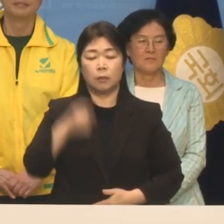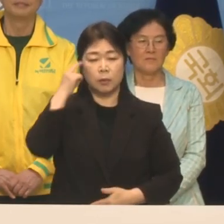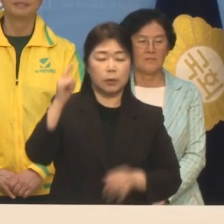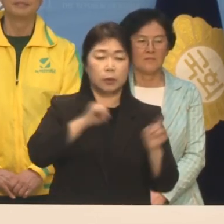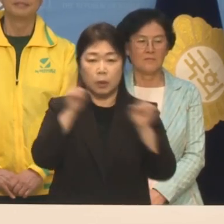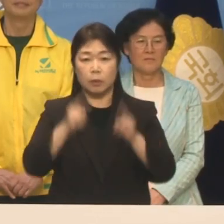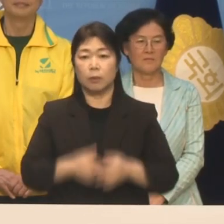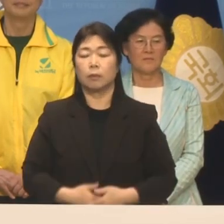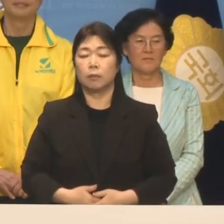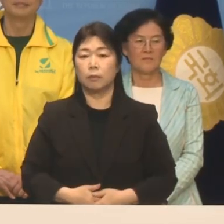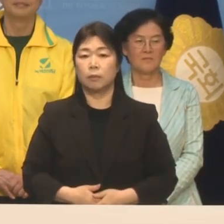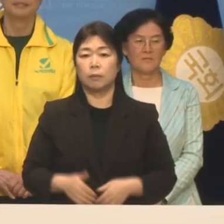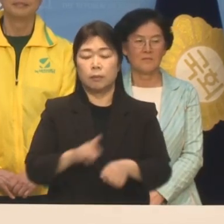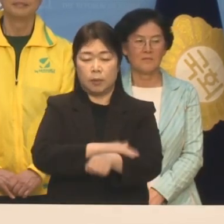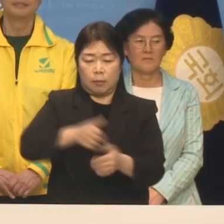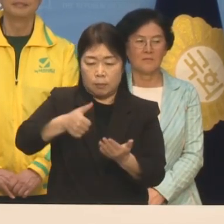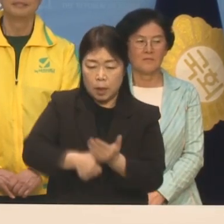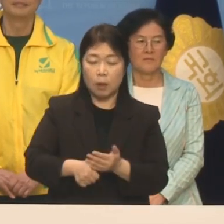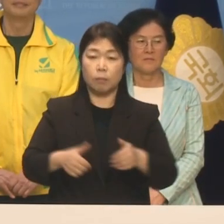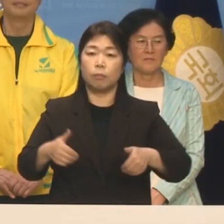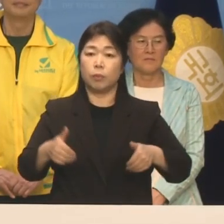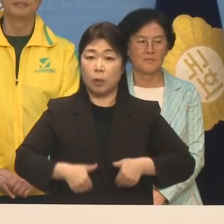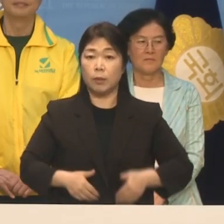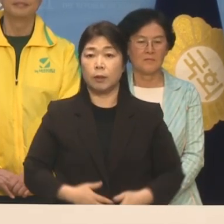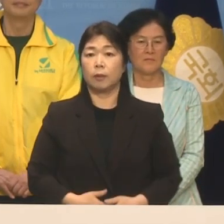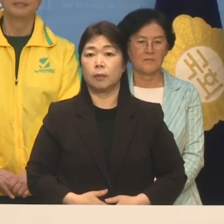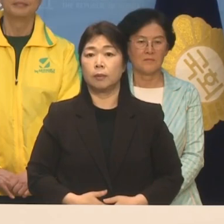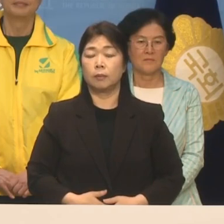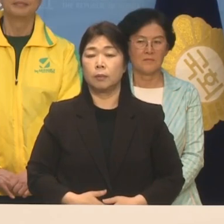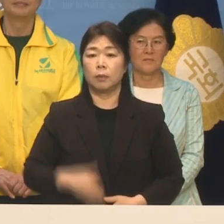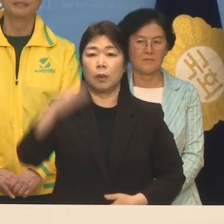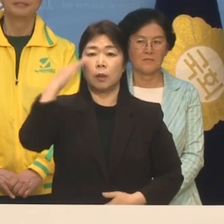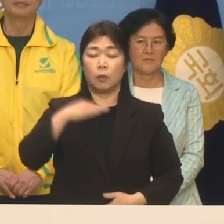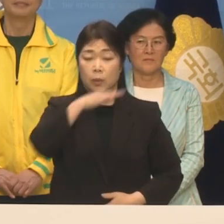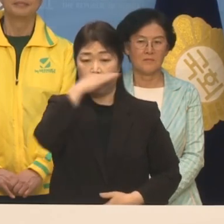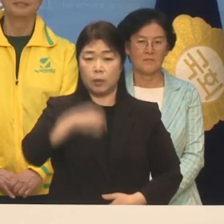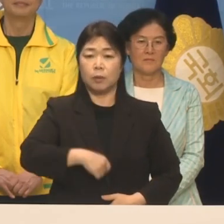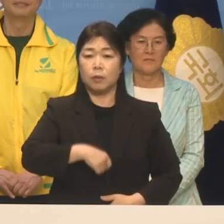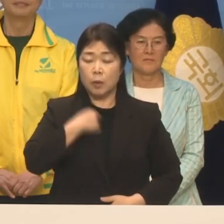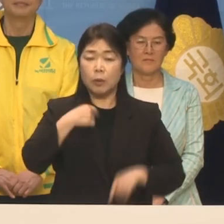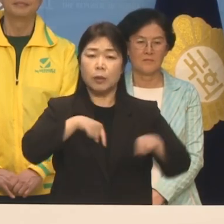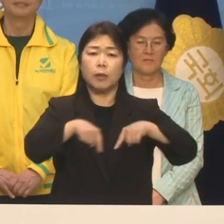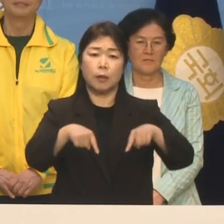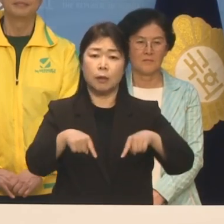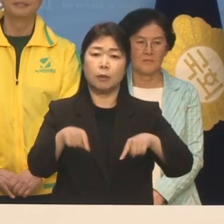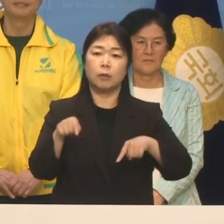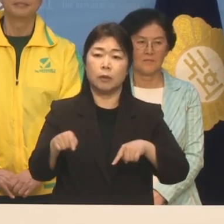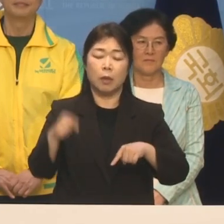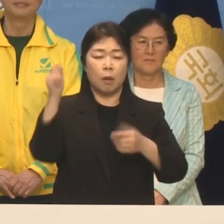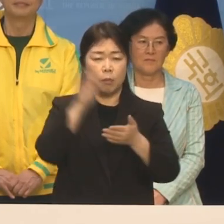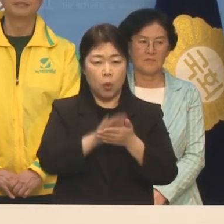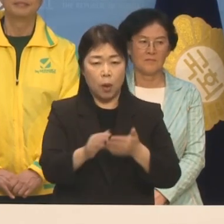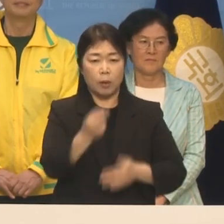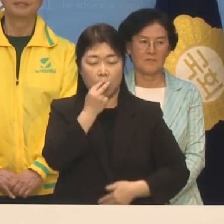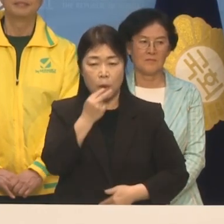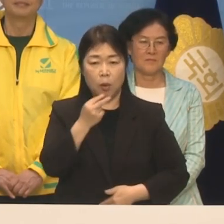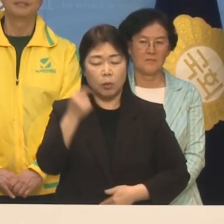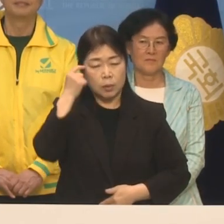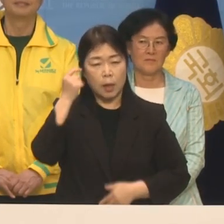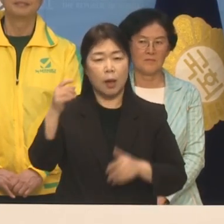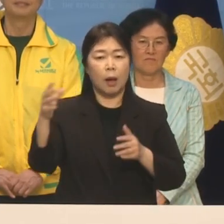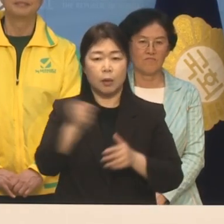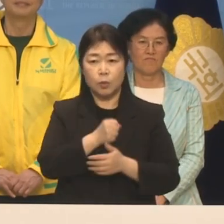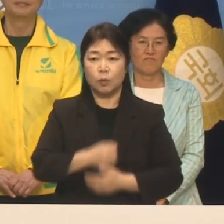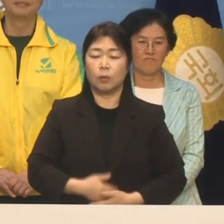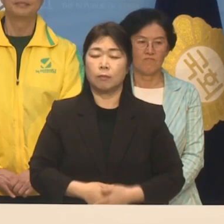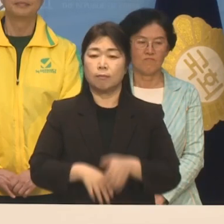이겨나가야 합니다. 녹색 정의당의 길을 저는 평화생명의 길로 이해하고 적극적으로